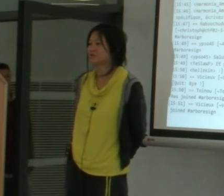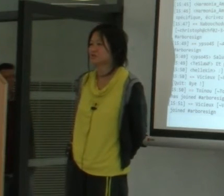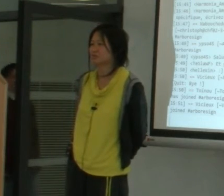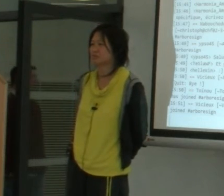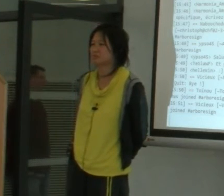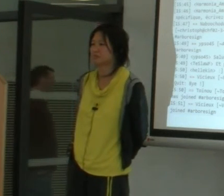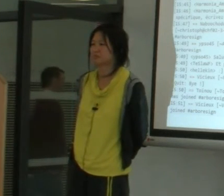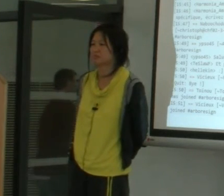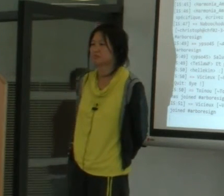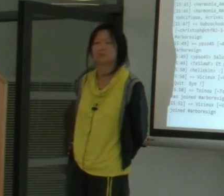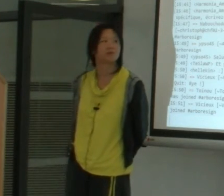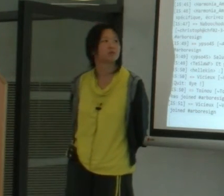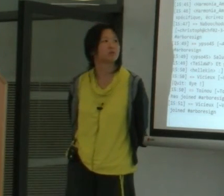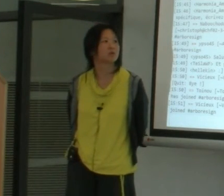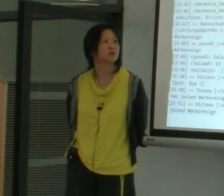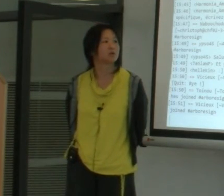Une question.